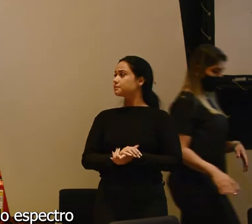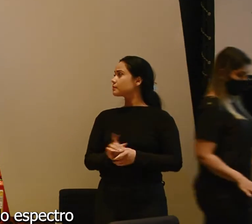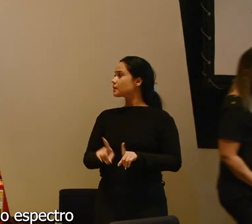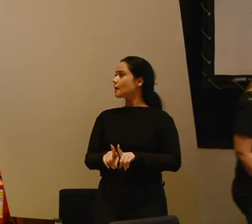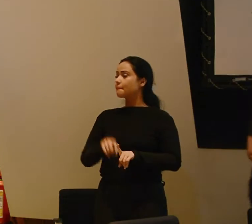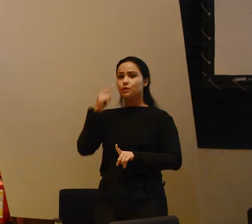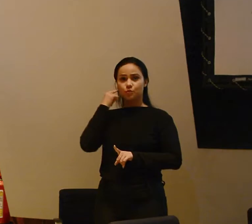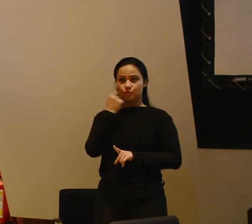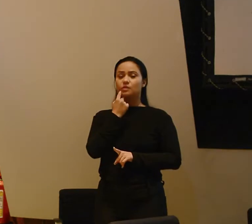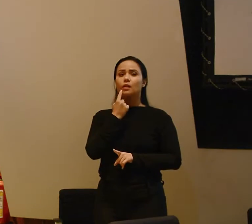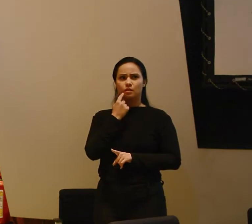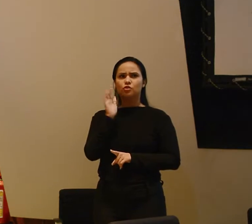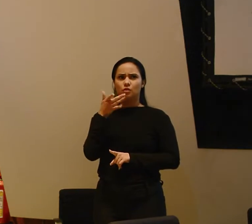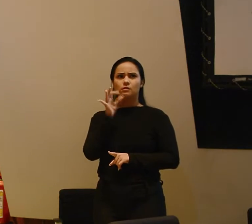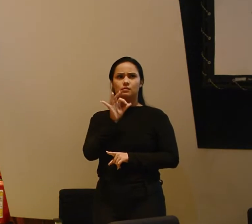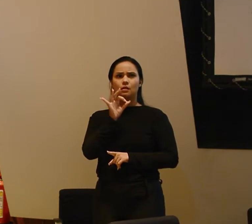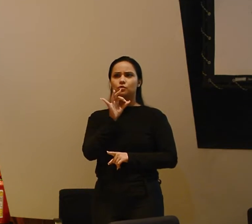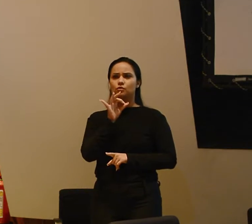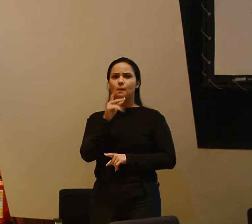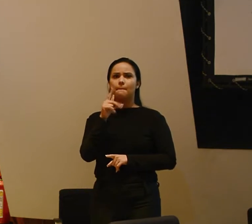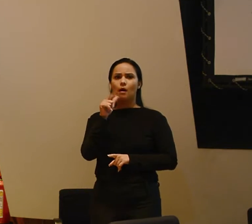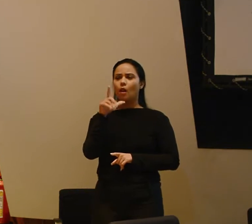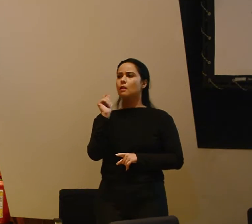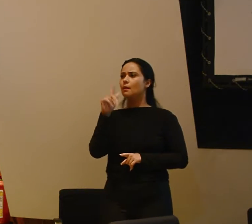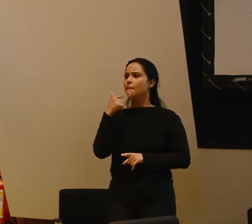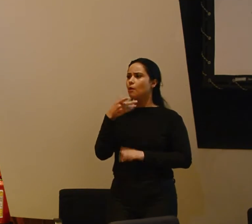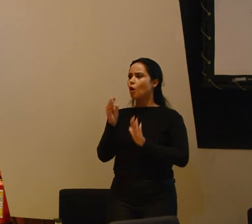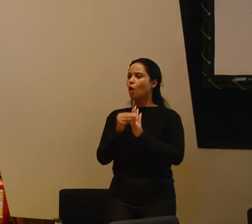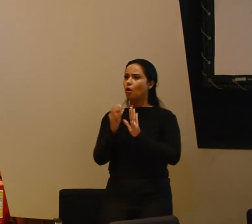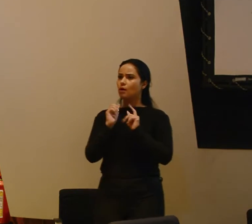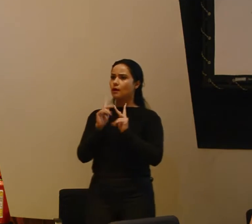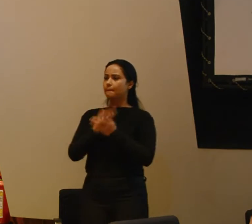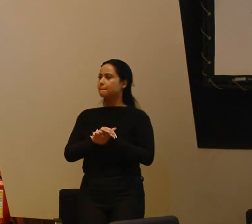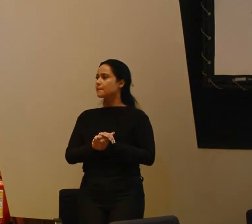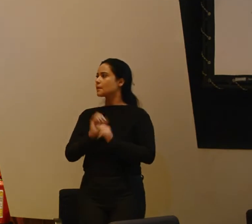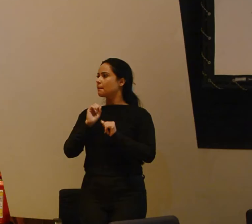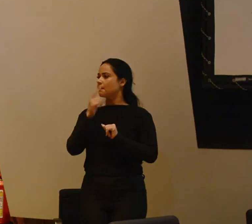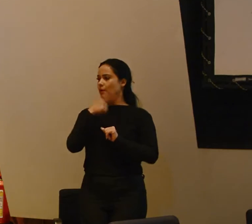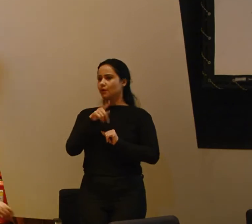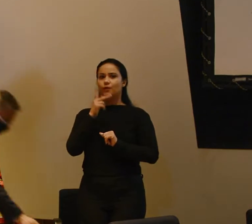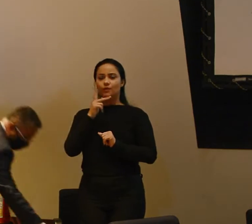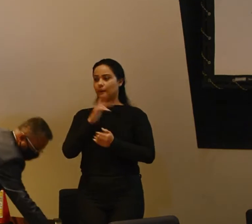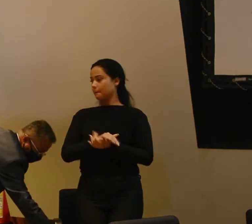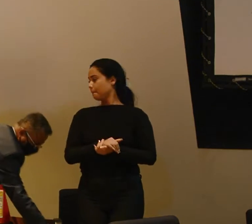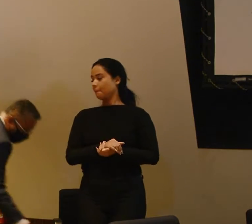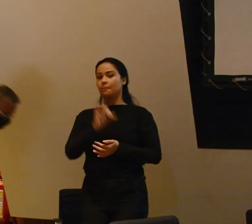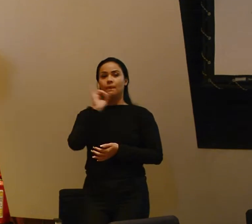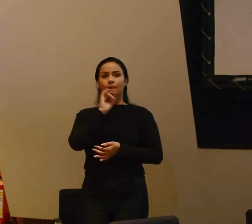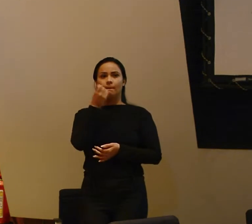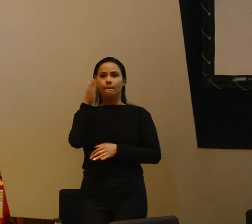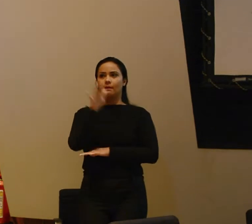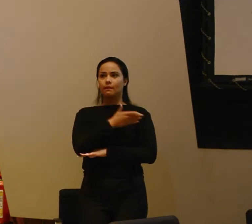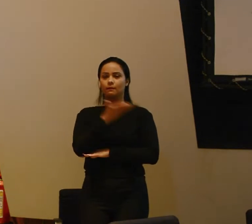e surdez. Já está tudo certinho, Paula? Depois eu coloco, tá bom? Pode ir, Lorena. Olá, boa